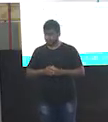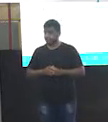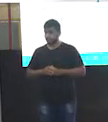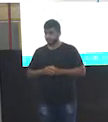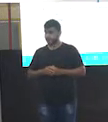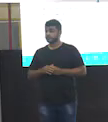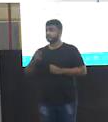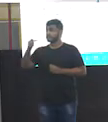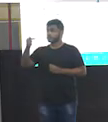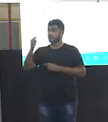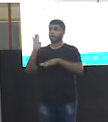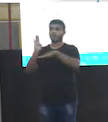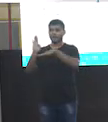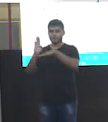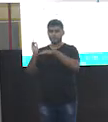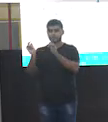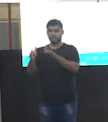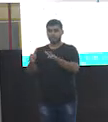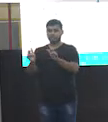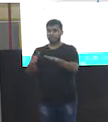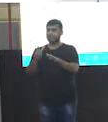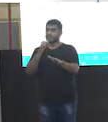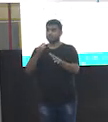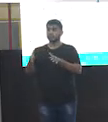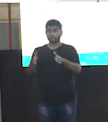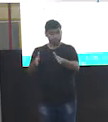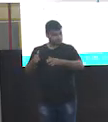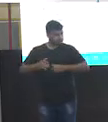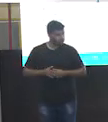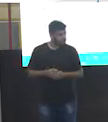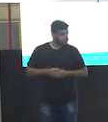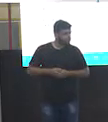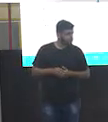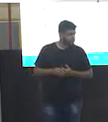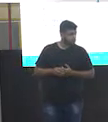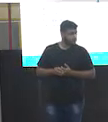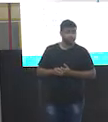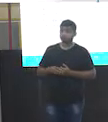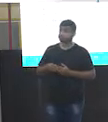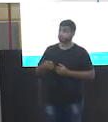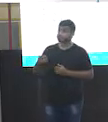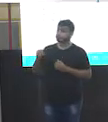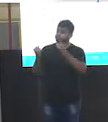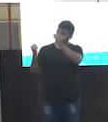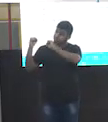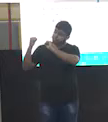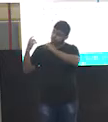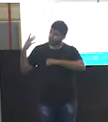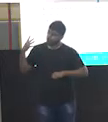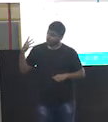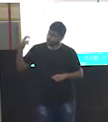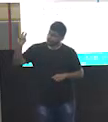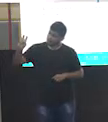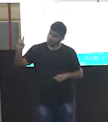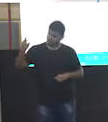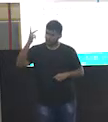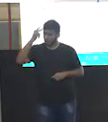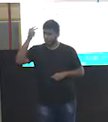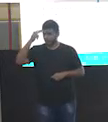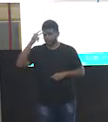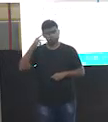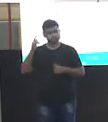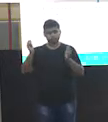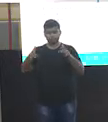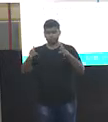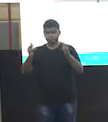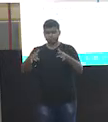base. Eu estou na quarta. Aí entre a quarta e a quinta continua 7, quer dizer, não aconteceu